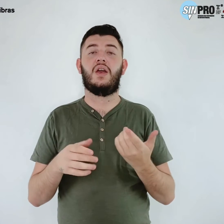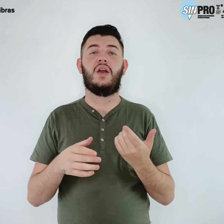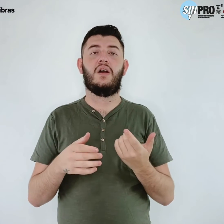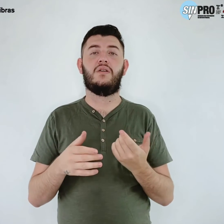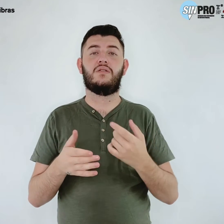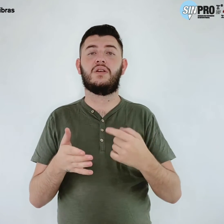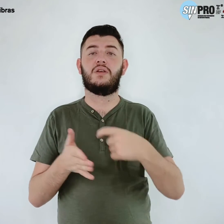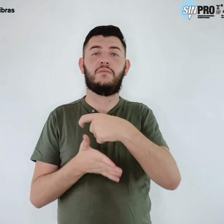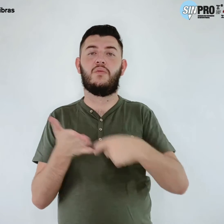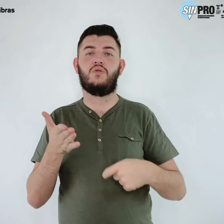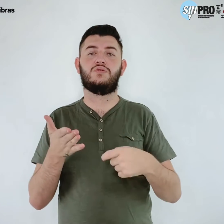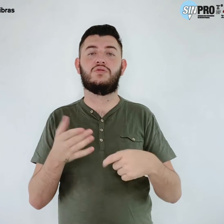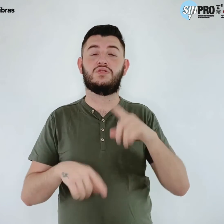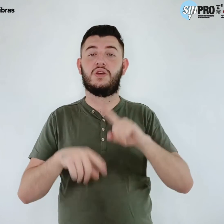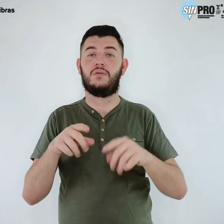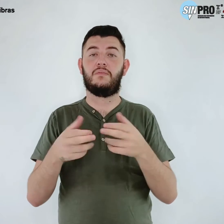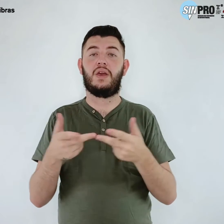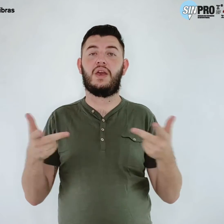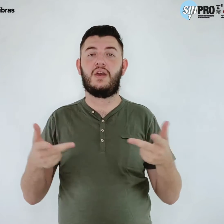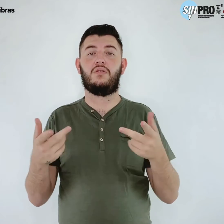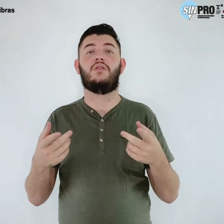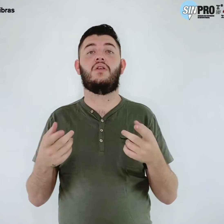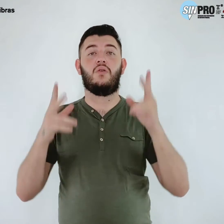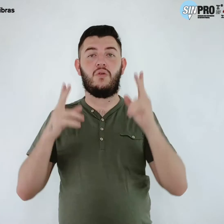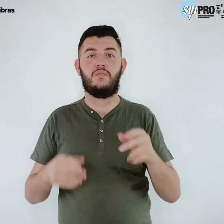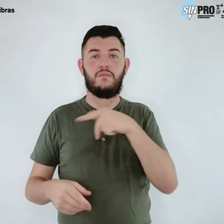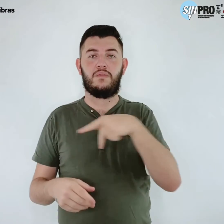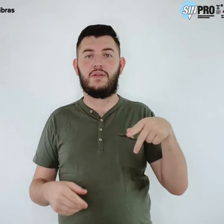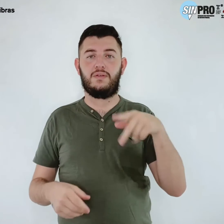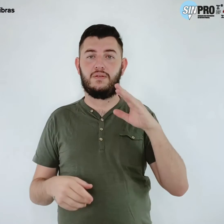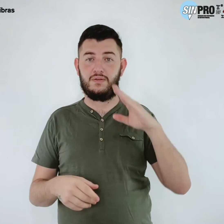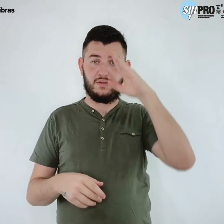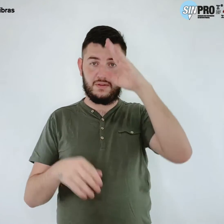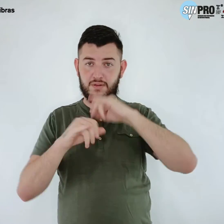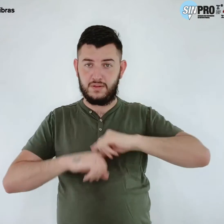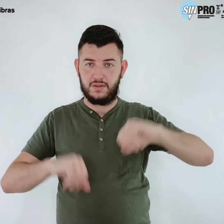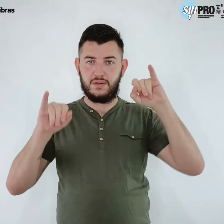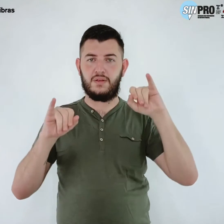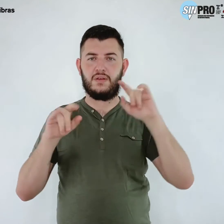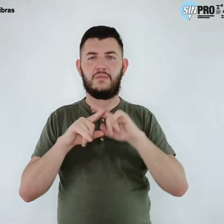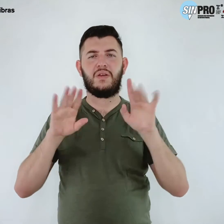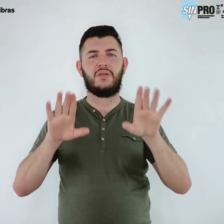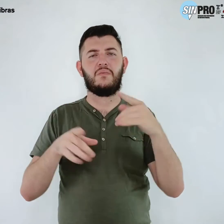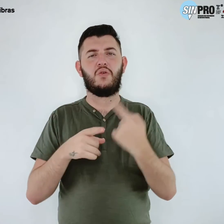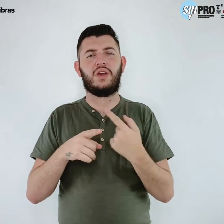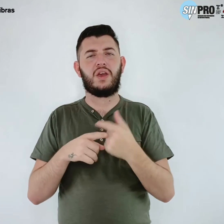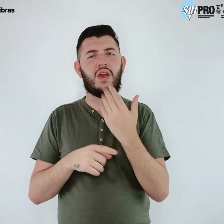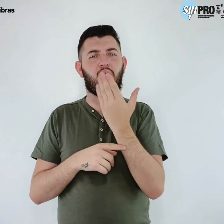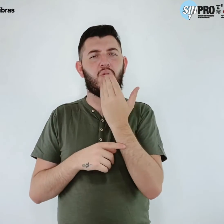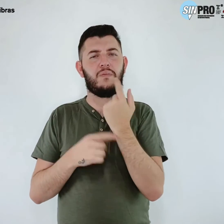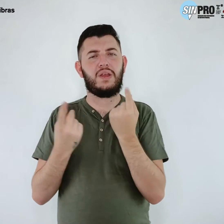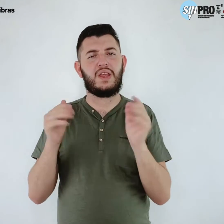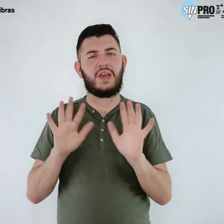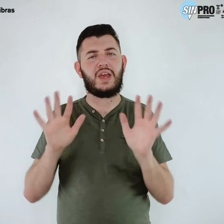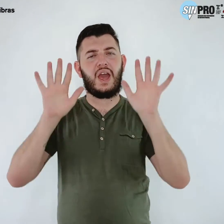imposto sobre circulação de mercadorias, como em dito o presidente da República. Por